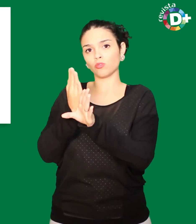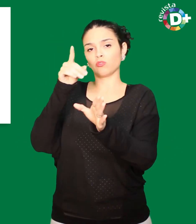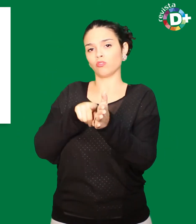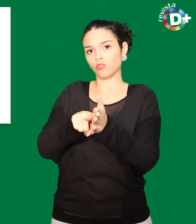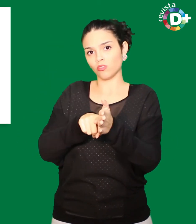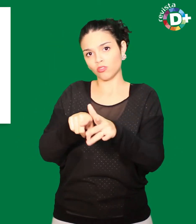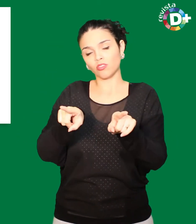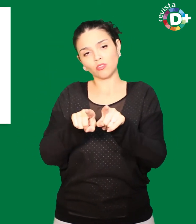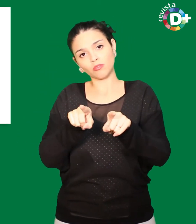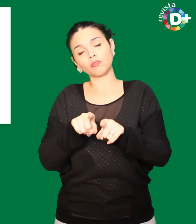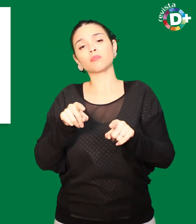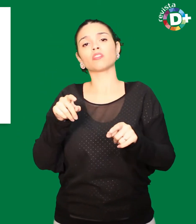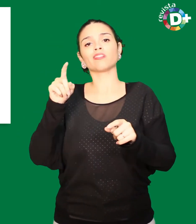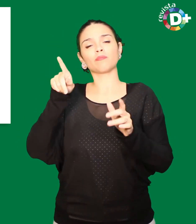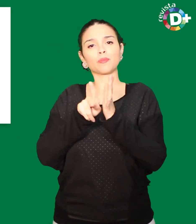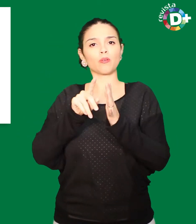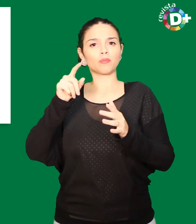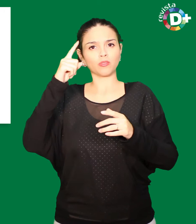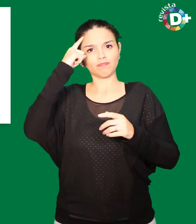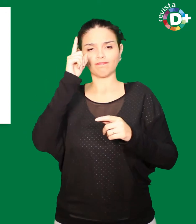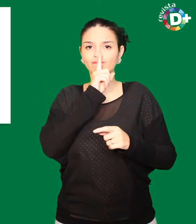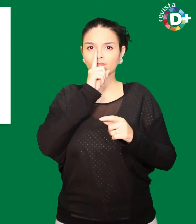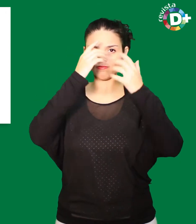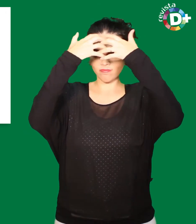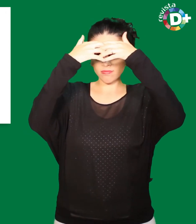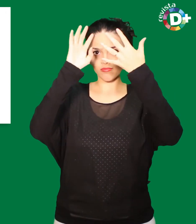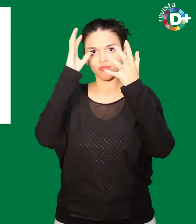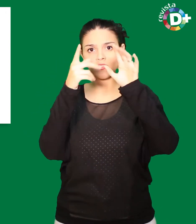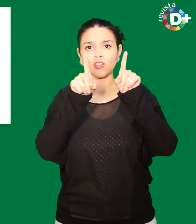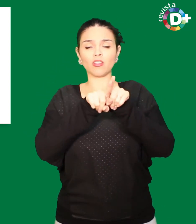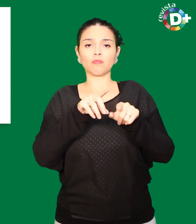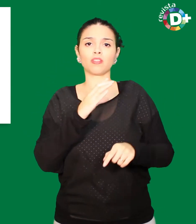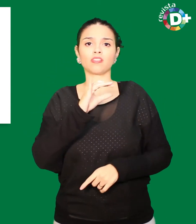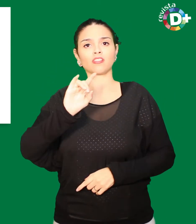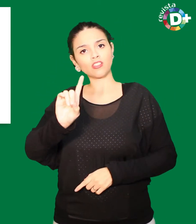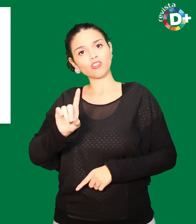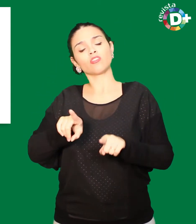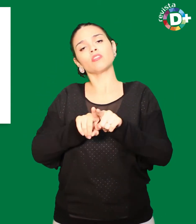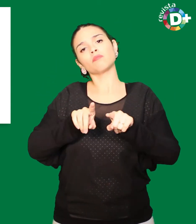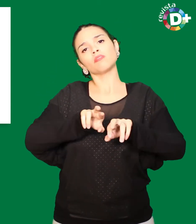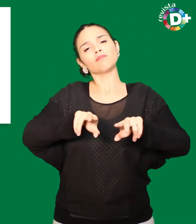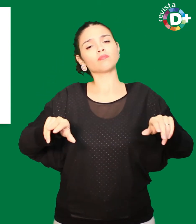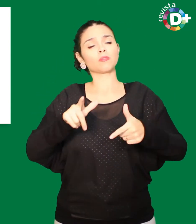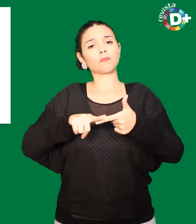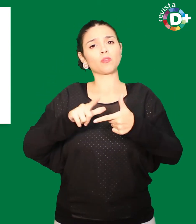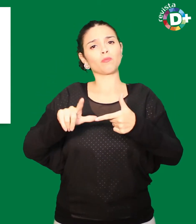e estatístico de transtornos mentais, classificação internacional de doenças e problemas relacionados com a